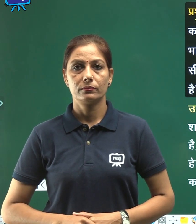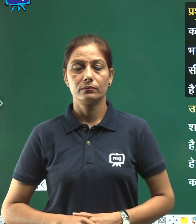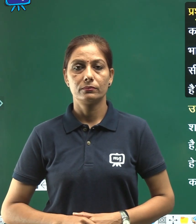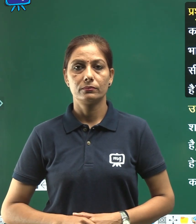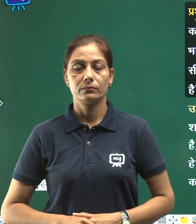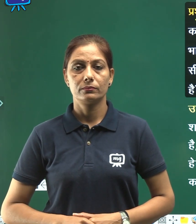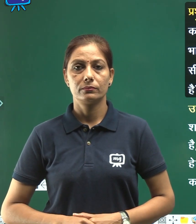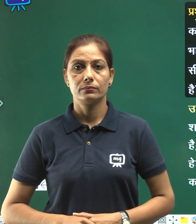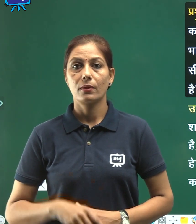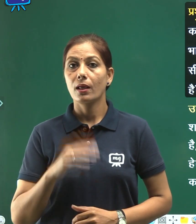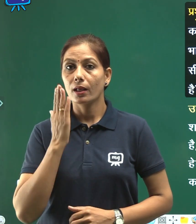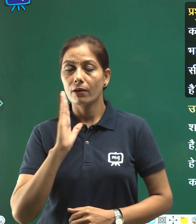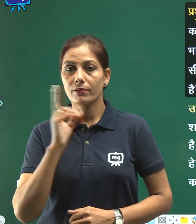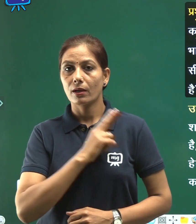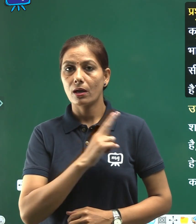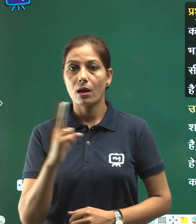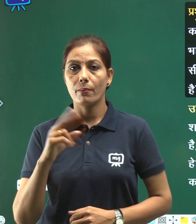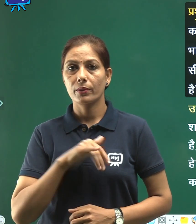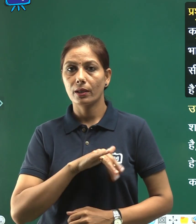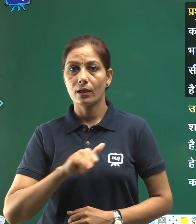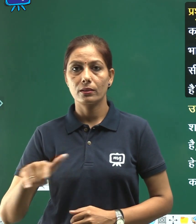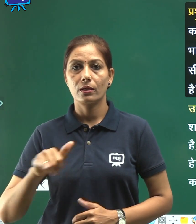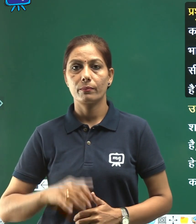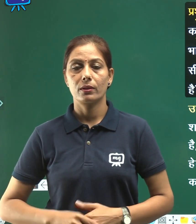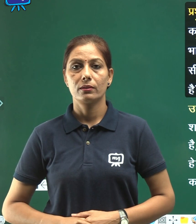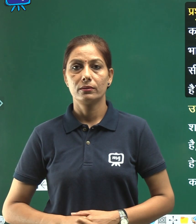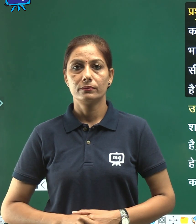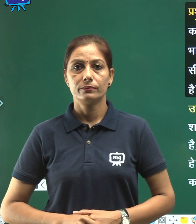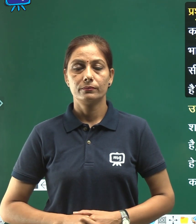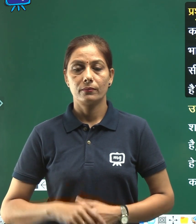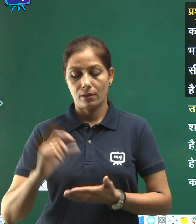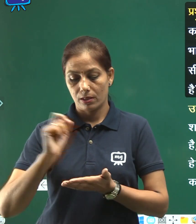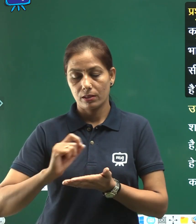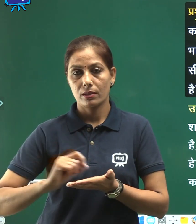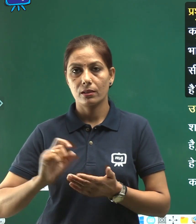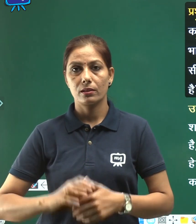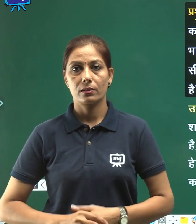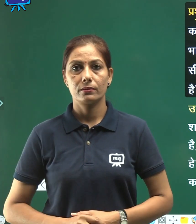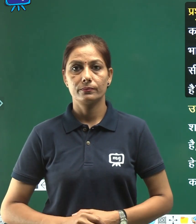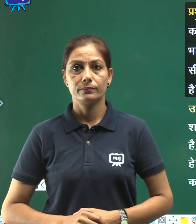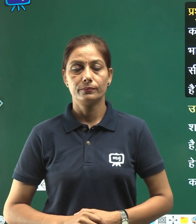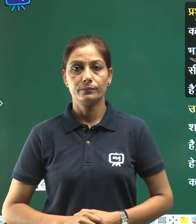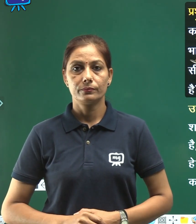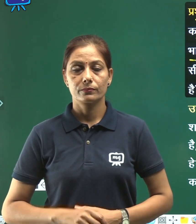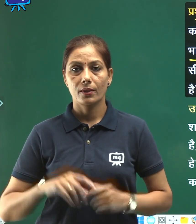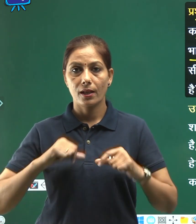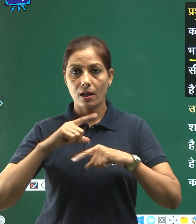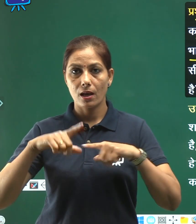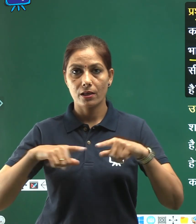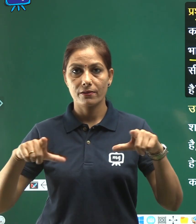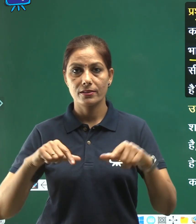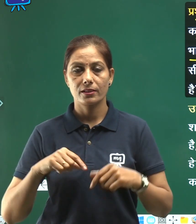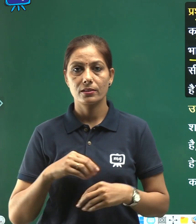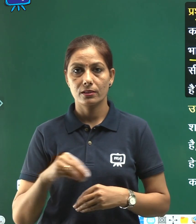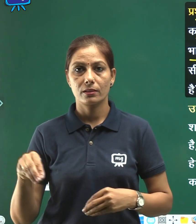बात सीधी थी पर कविता के आधार पर लिखिए कि भाषा के चक्कर में